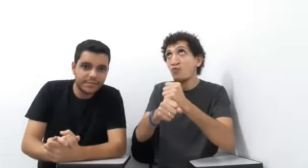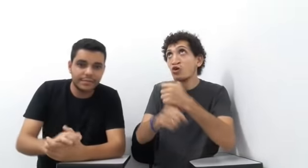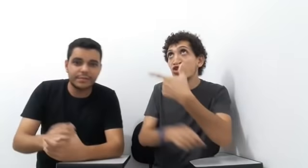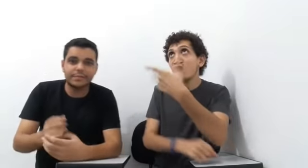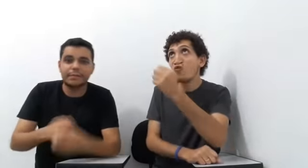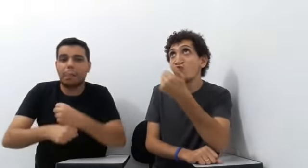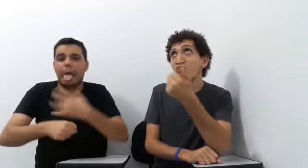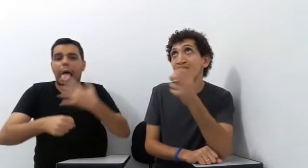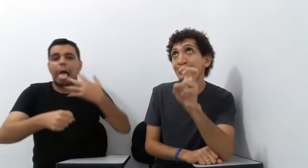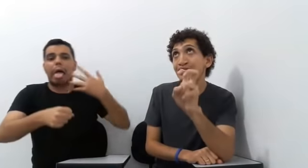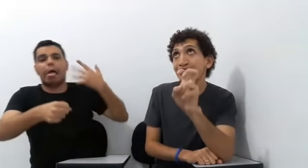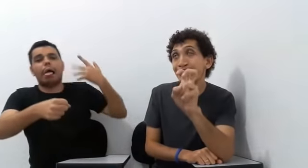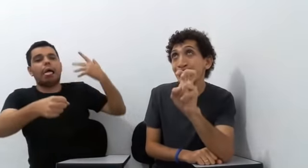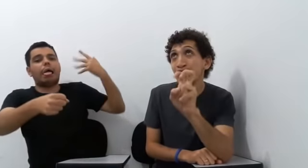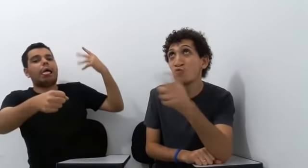de 2005,